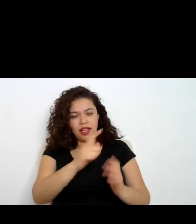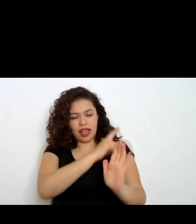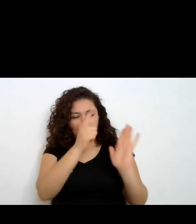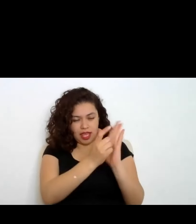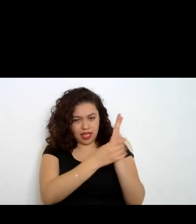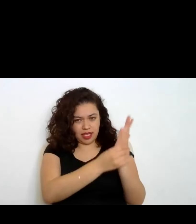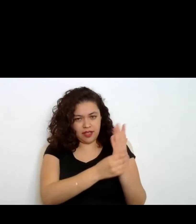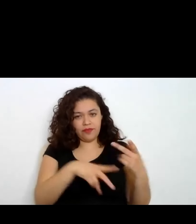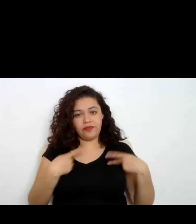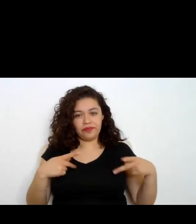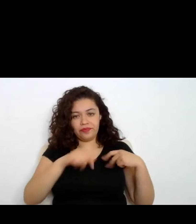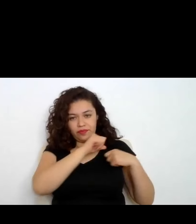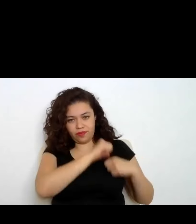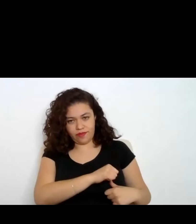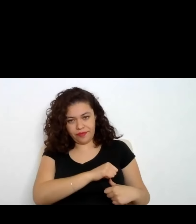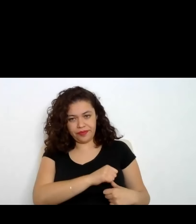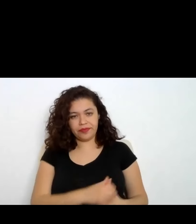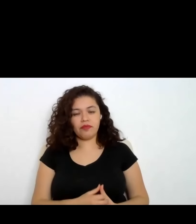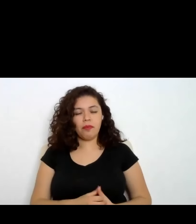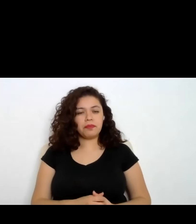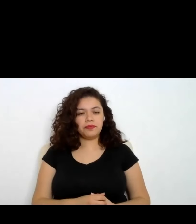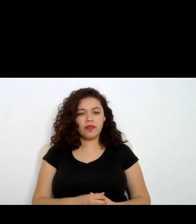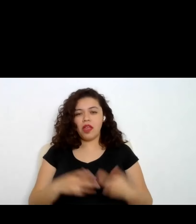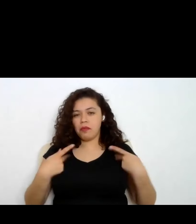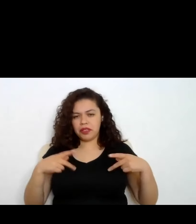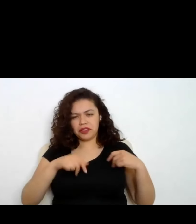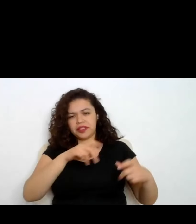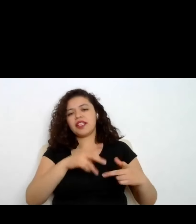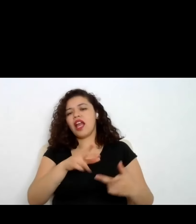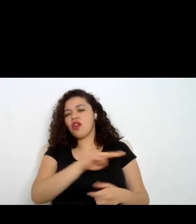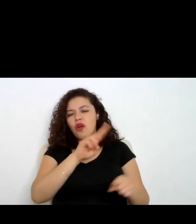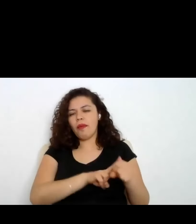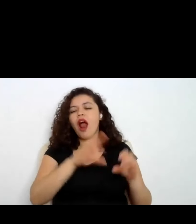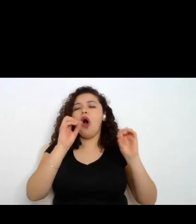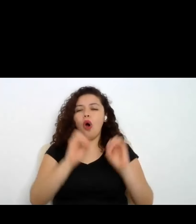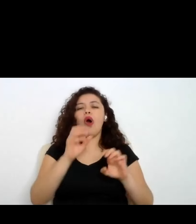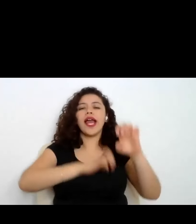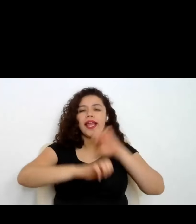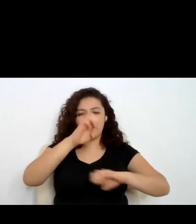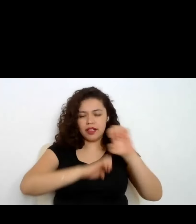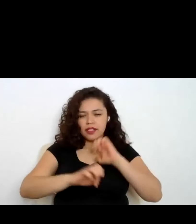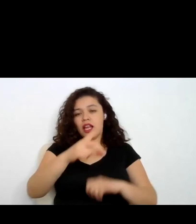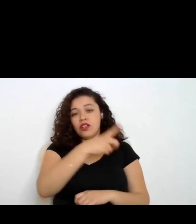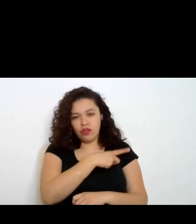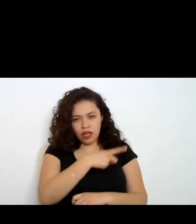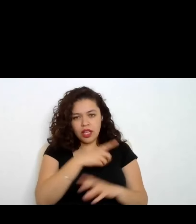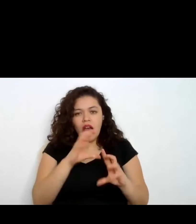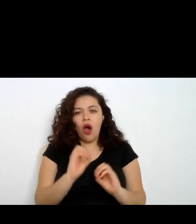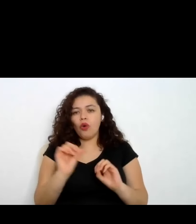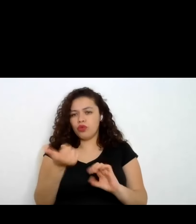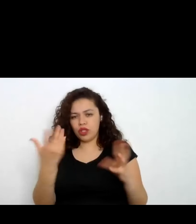el encargado es aquella persona física o moral que sola o conjuntamente con